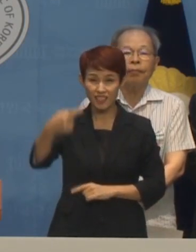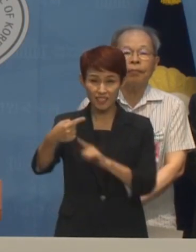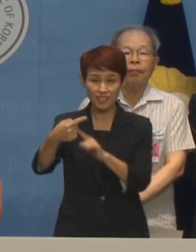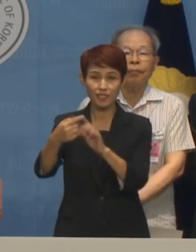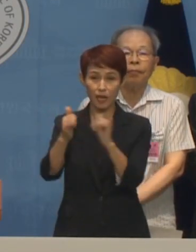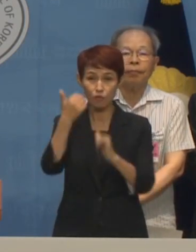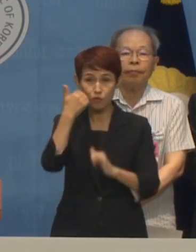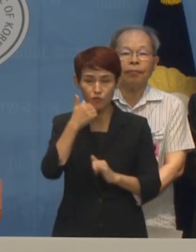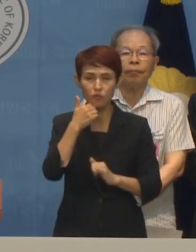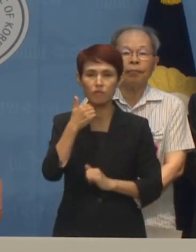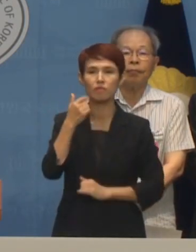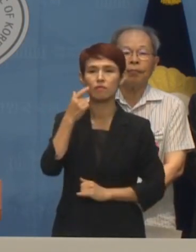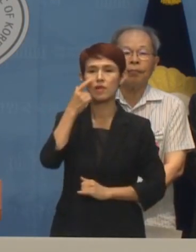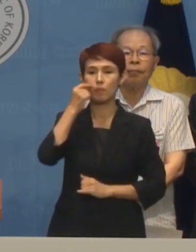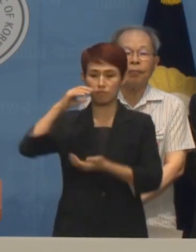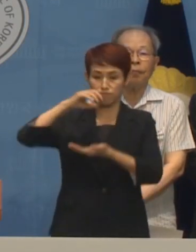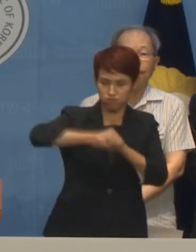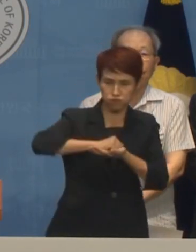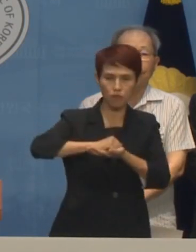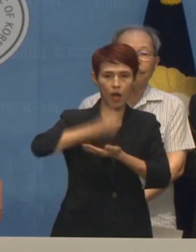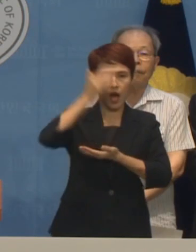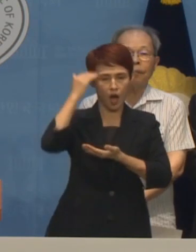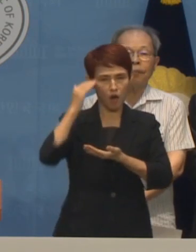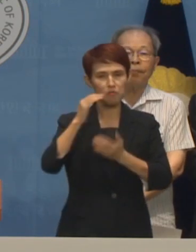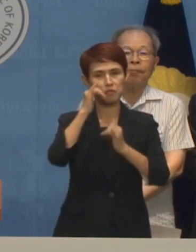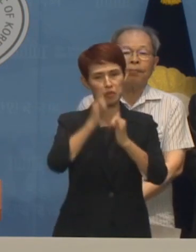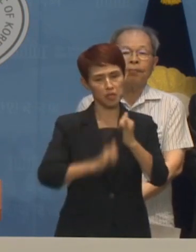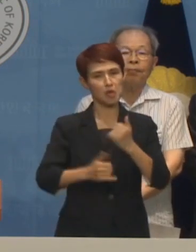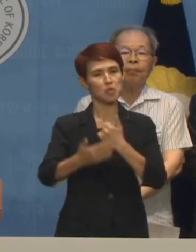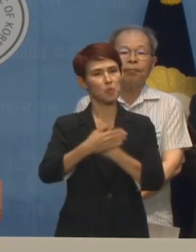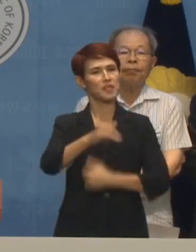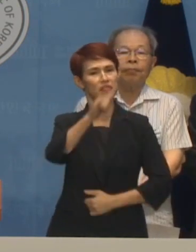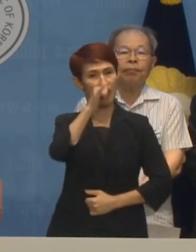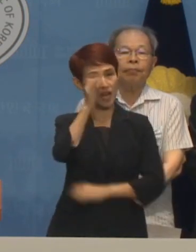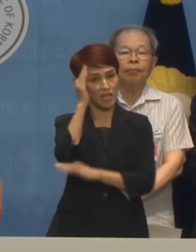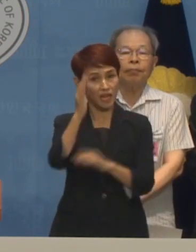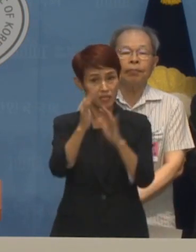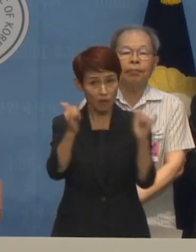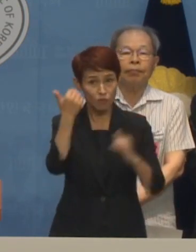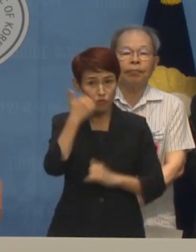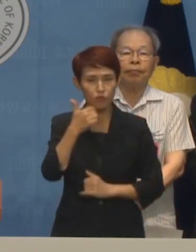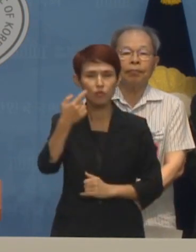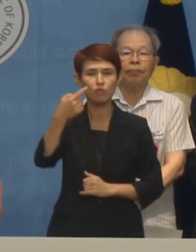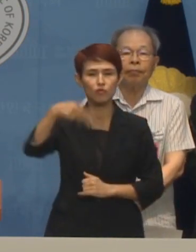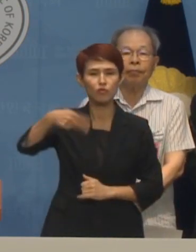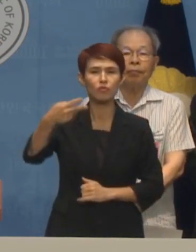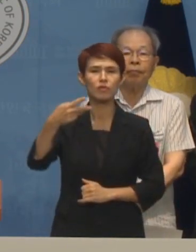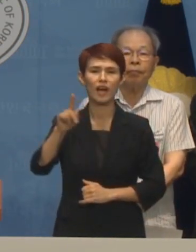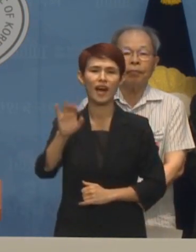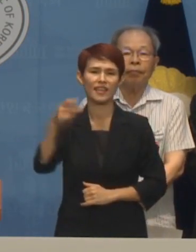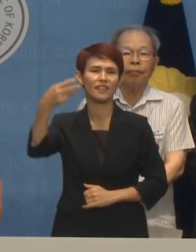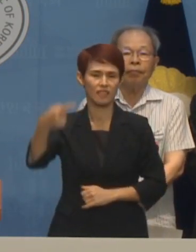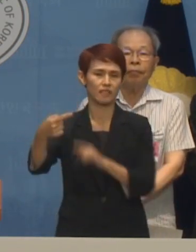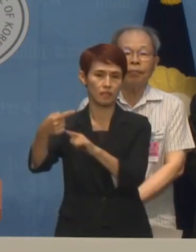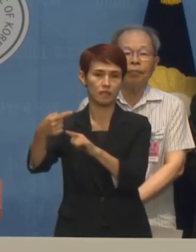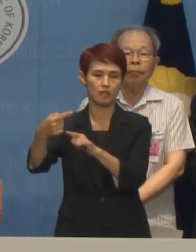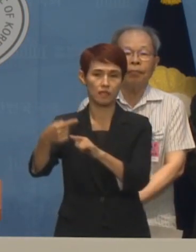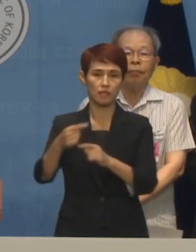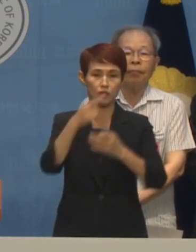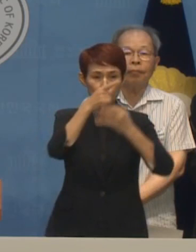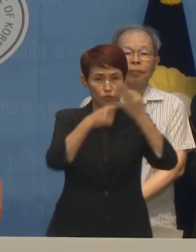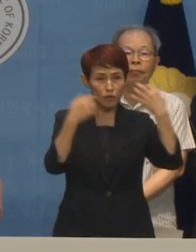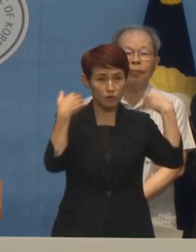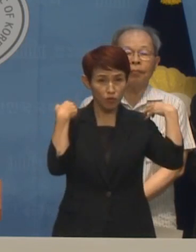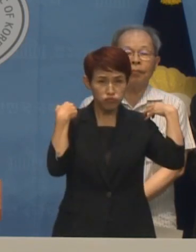근대화에 도움이 됐다라고 말해온 사람들입니다. 윤석열 정부는 어떻게 이런 사람들만 쏙쏙